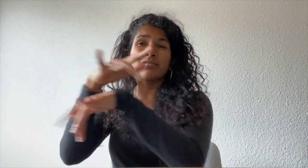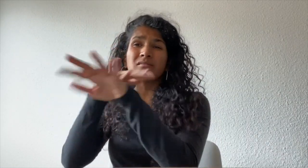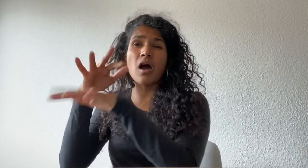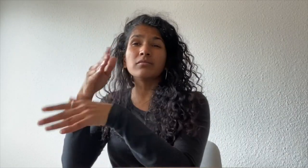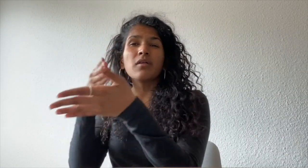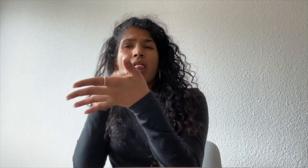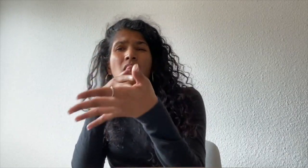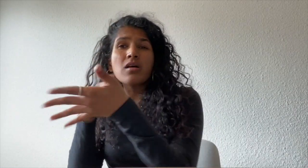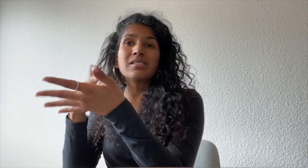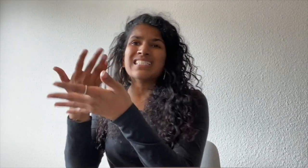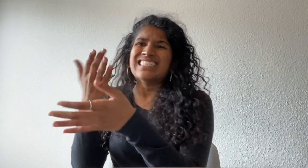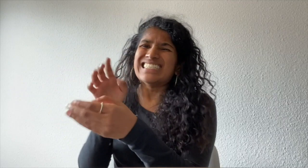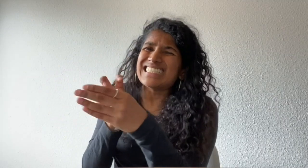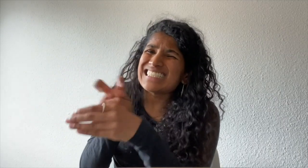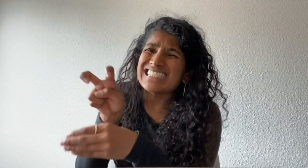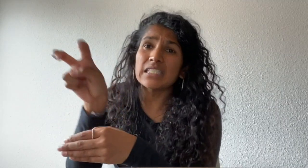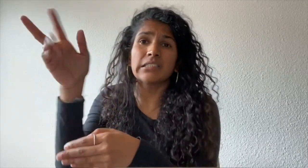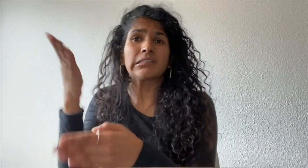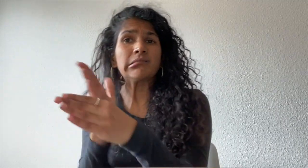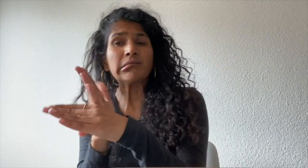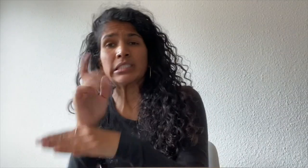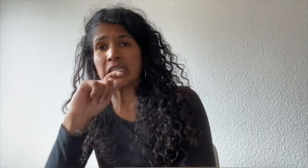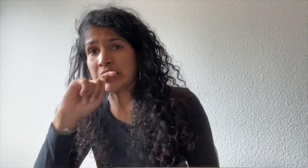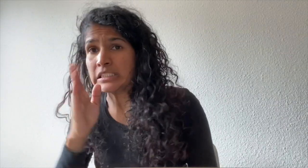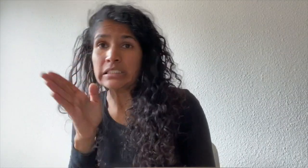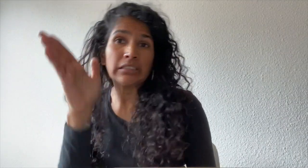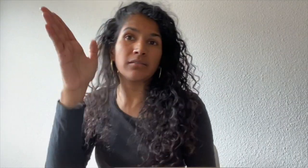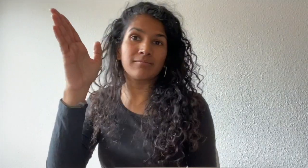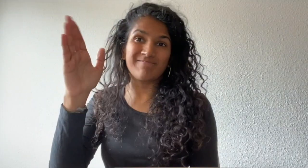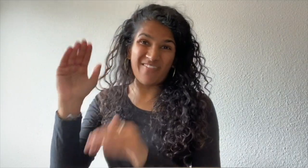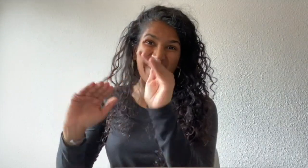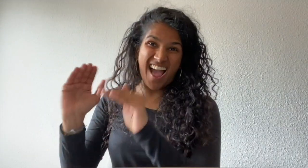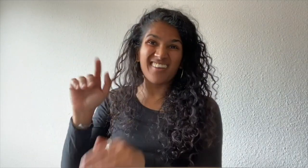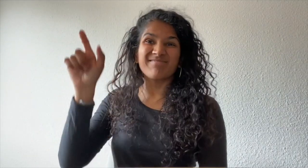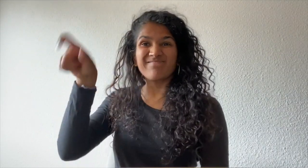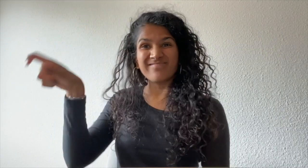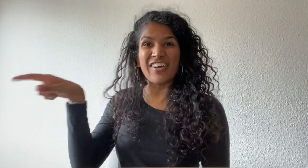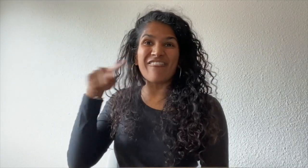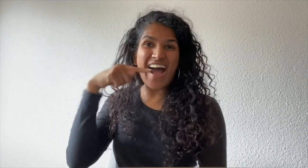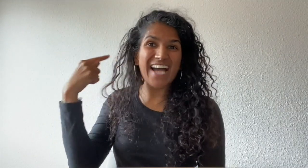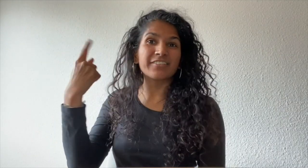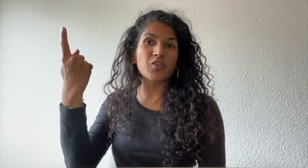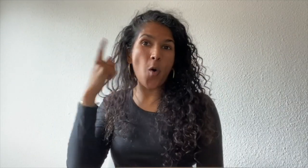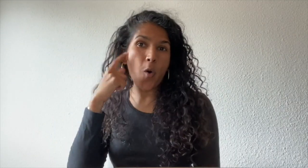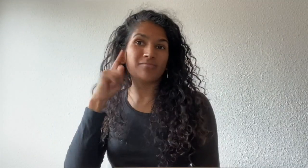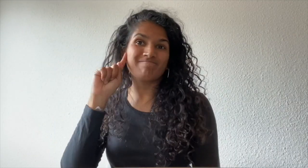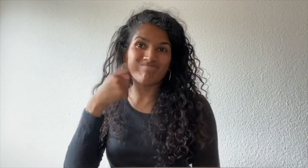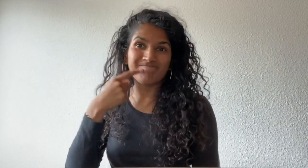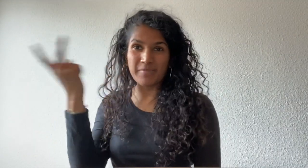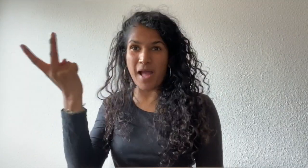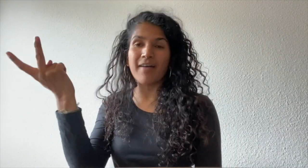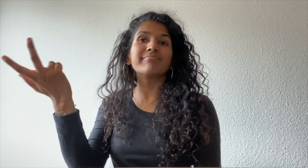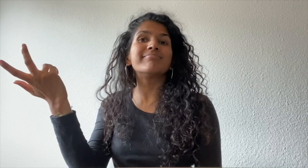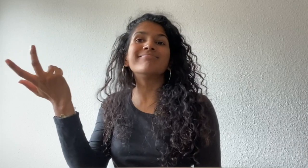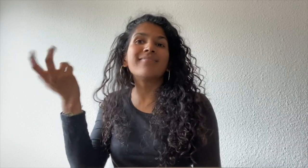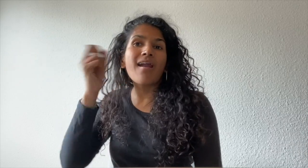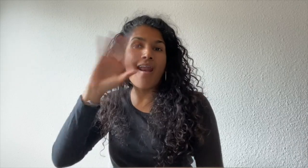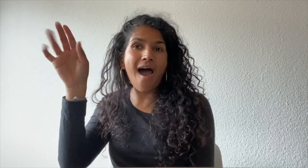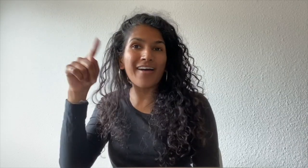der kritischen Merkmale erheblich mehr Diskriminierung im Alltag ausgeliefert und stärker von gesellschaftlichem Zugang abgeschnitten